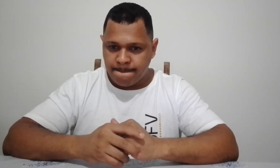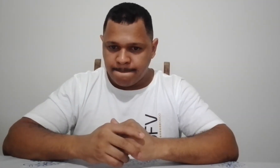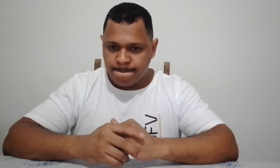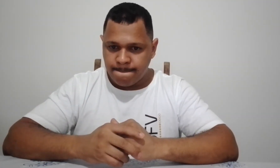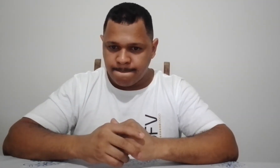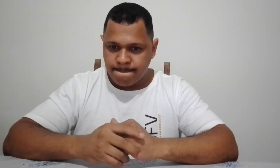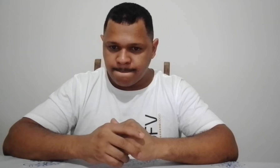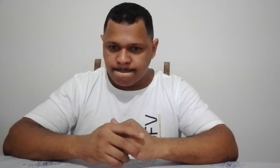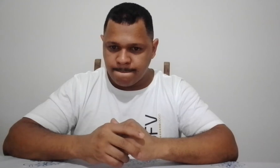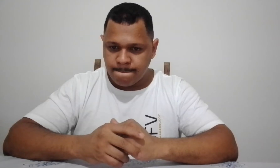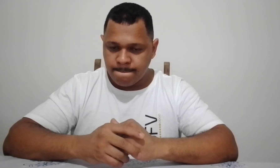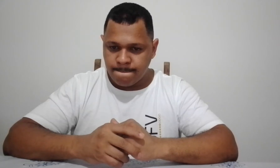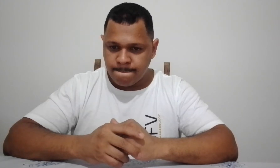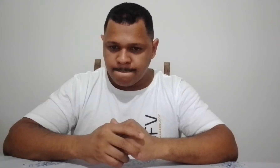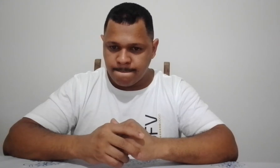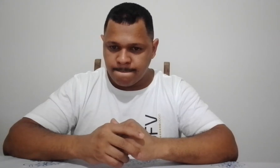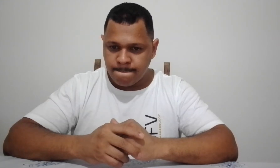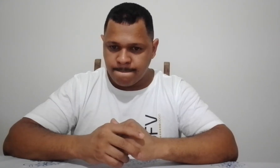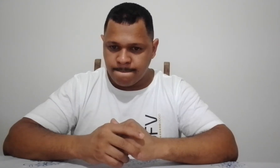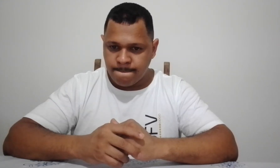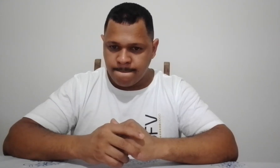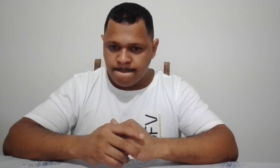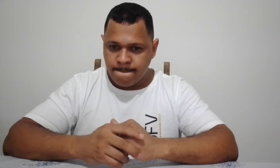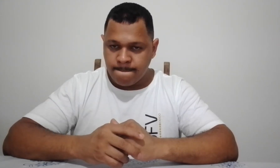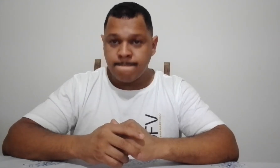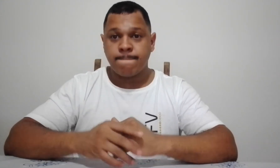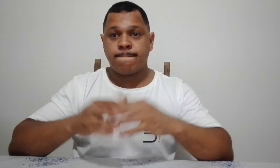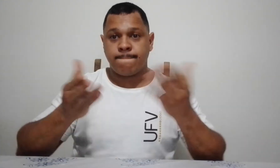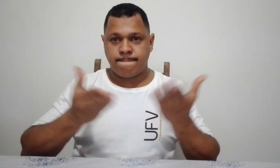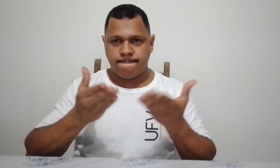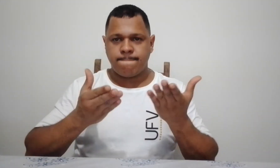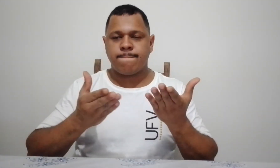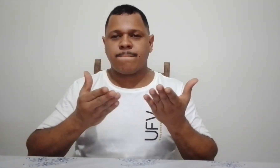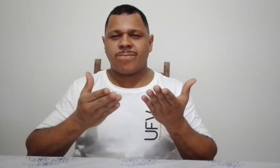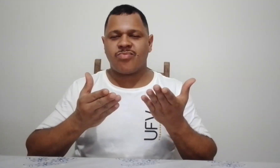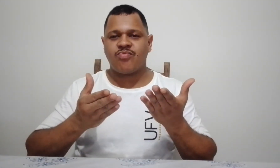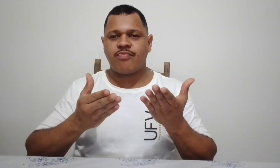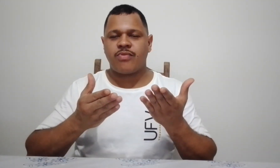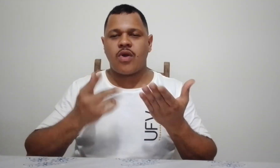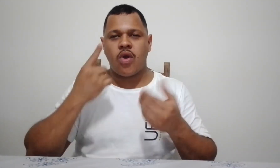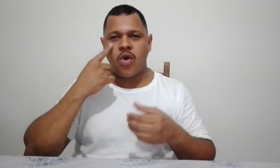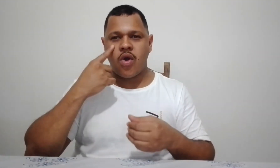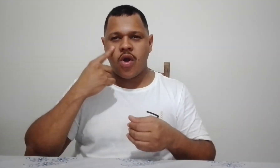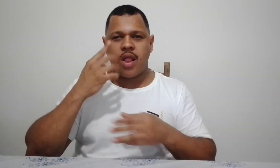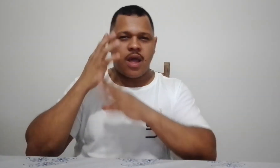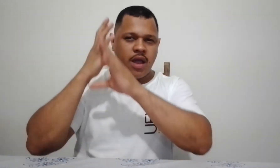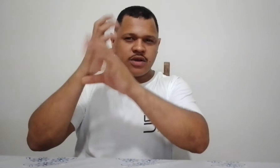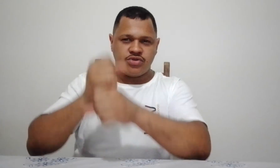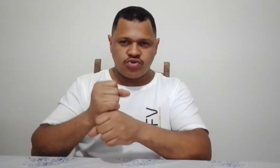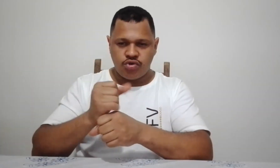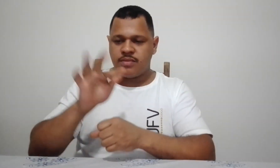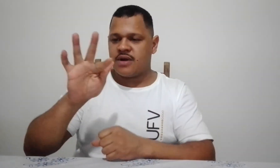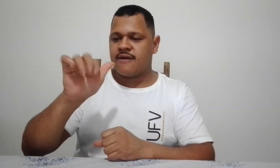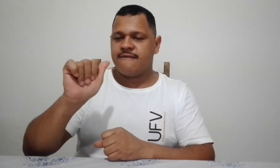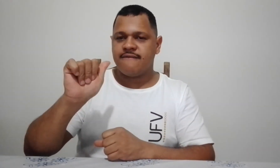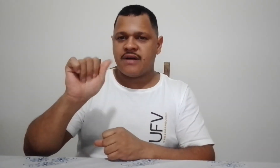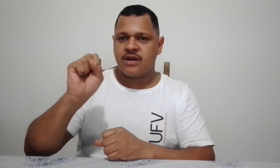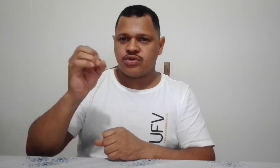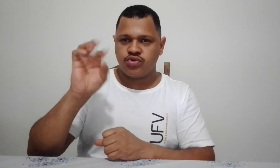menos 26,12. Agora, para ilustrar, olha só essa soma fasorial. Nós temos o I1, que é